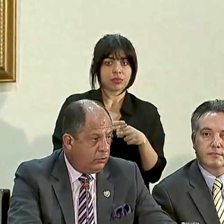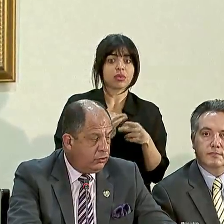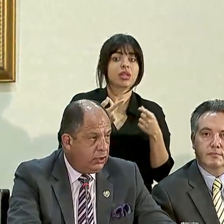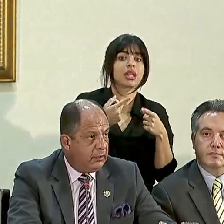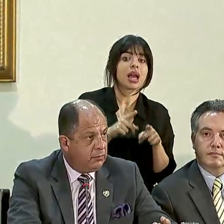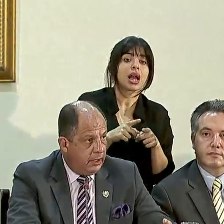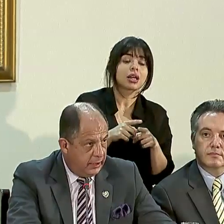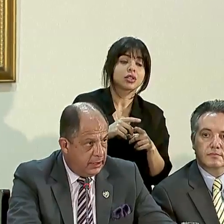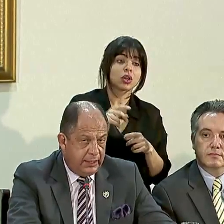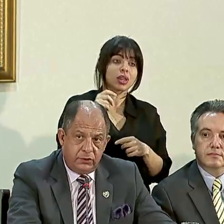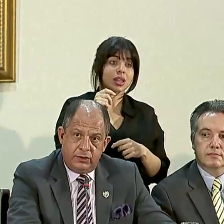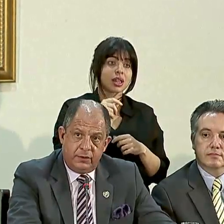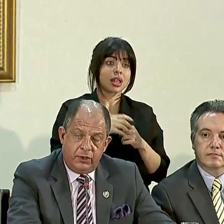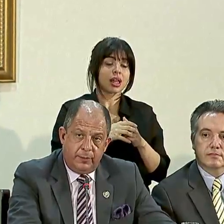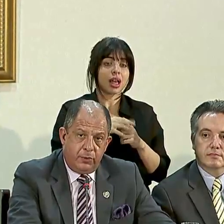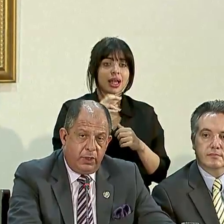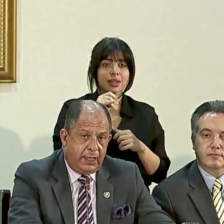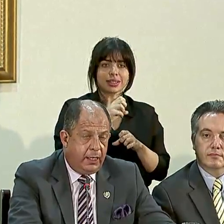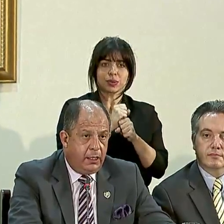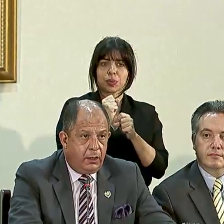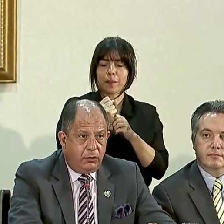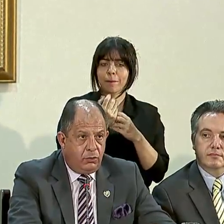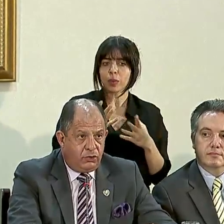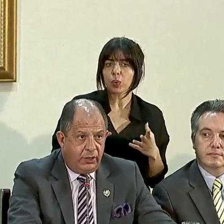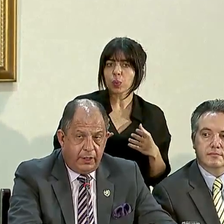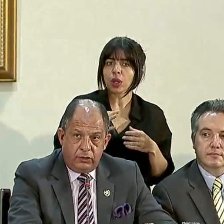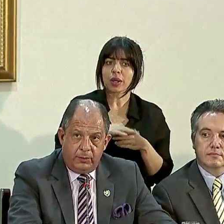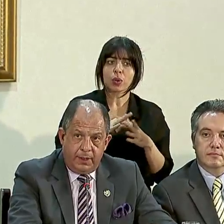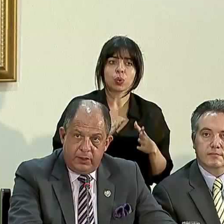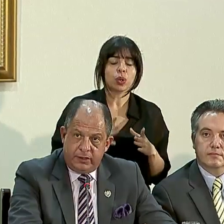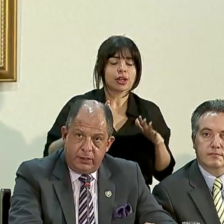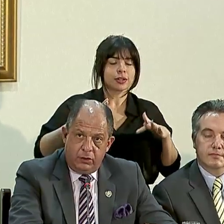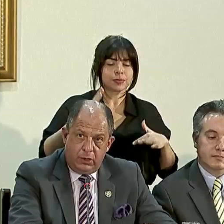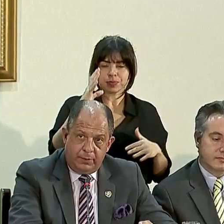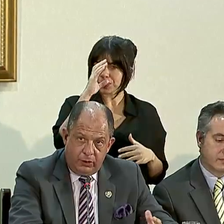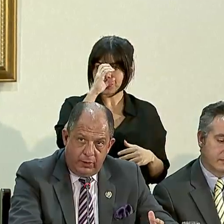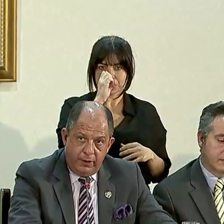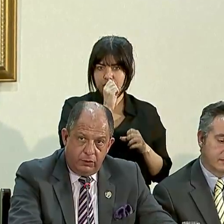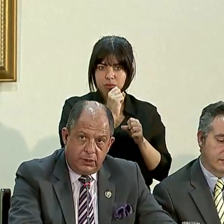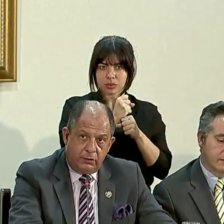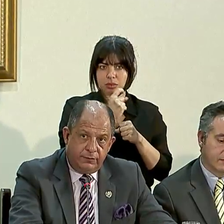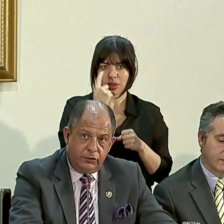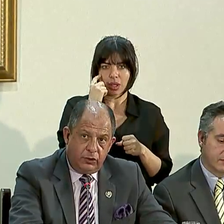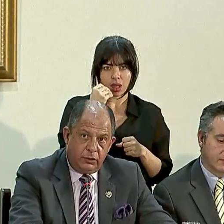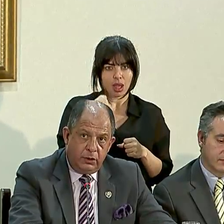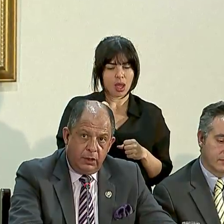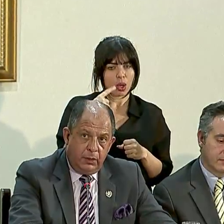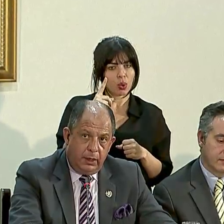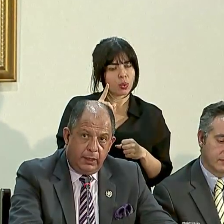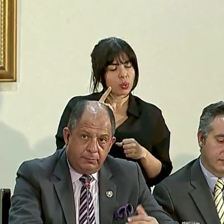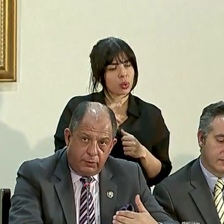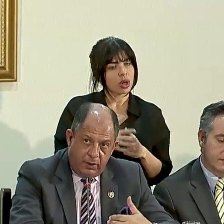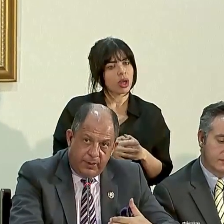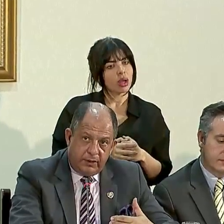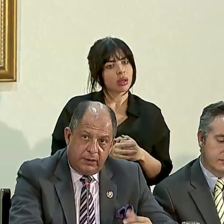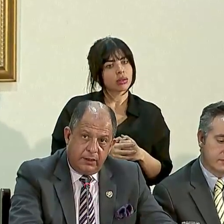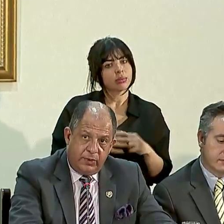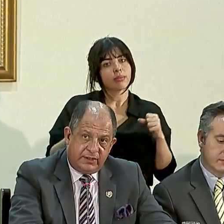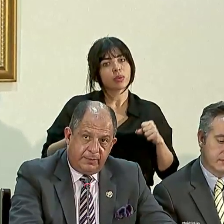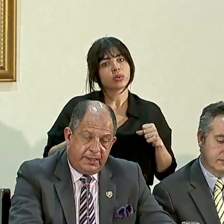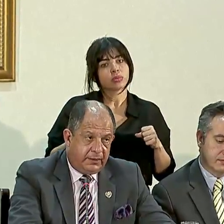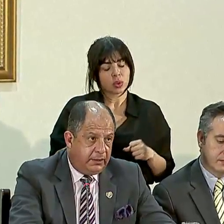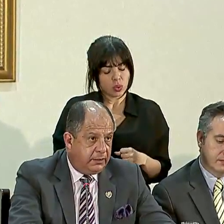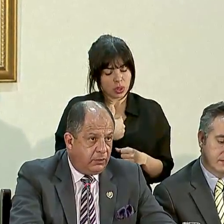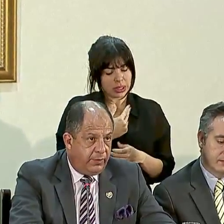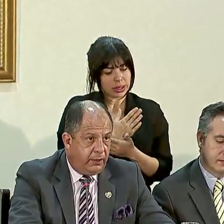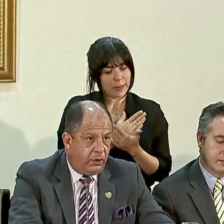caso de Cultura, en el caso de Seguridad Pública, no se había contemplado hacerlo, creo que ha habido una confusión probablemente de